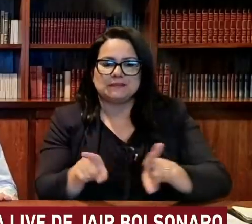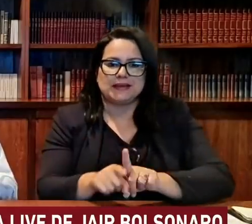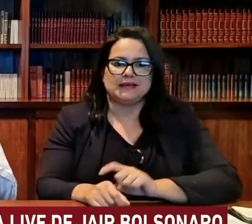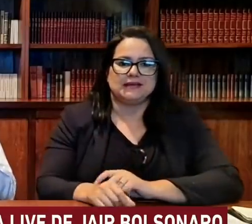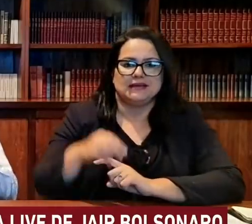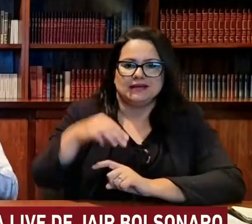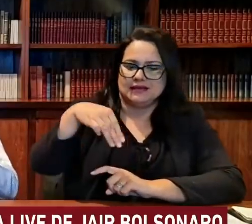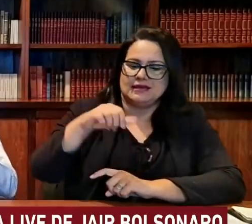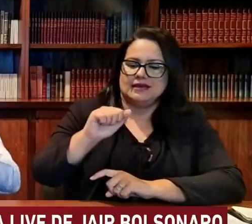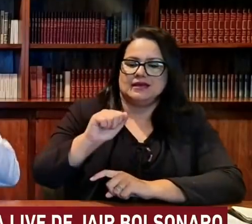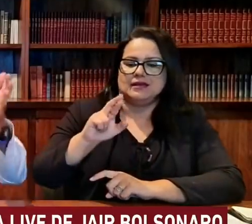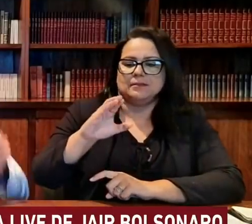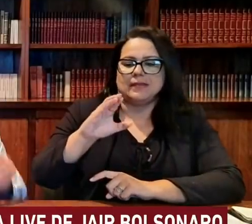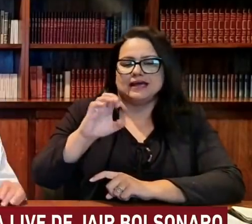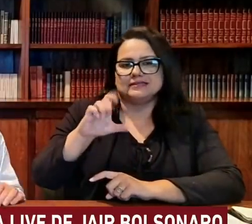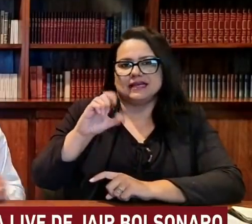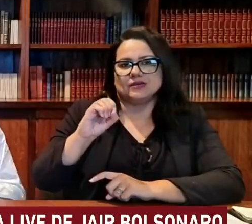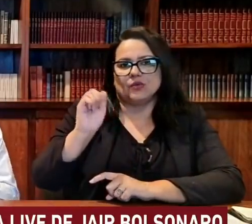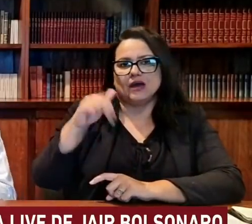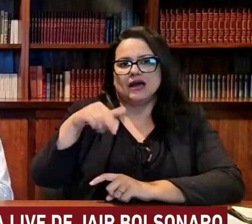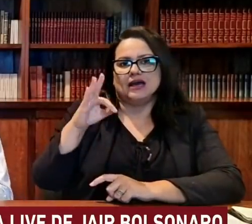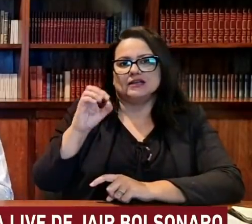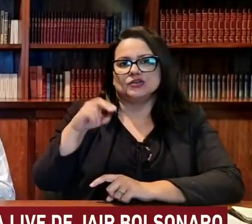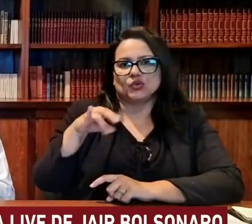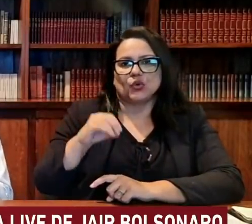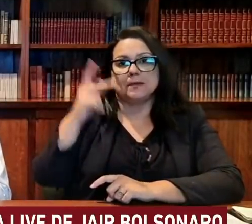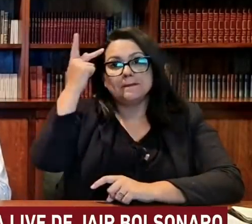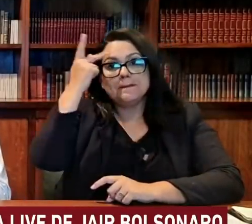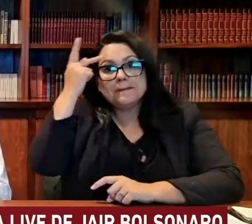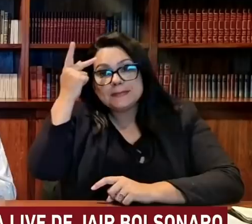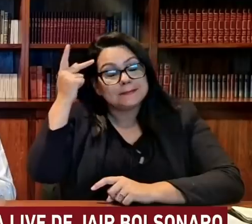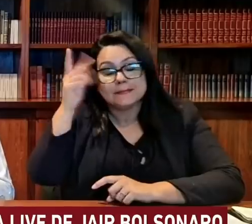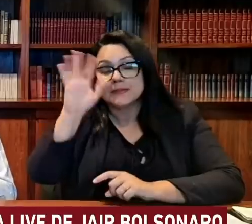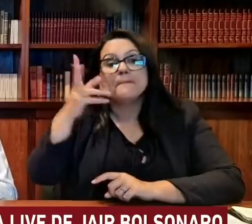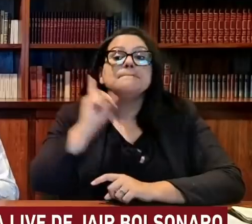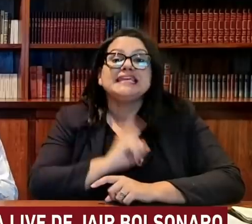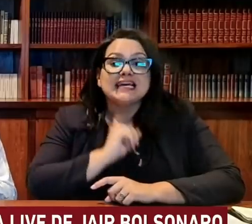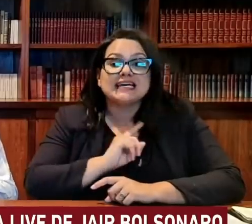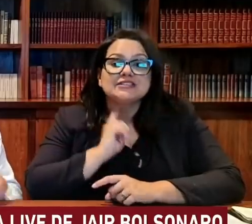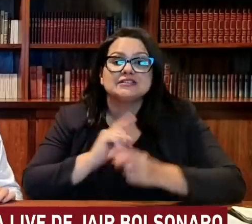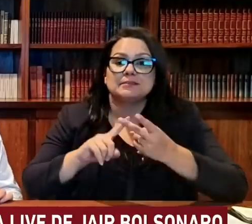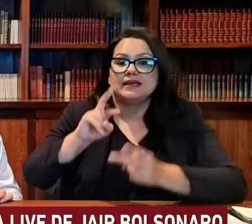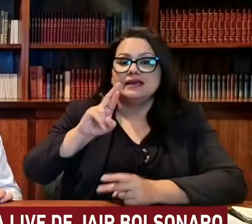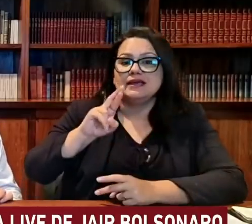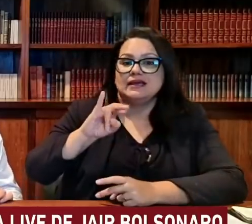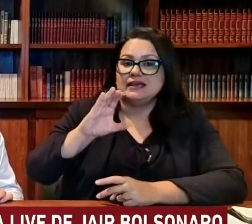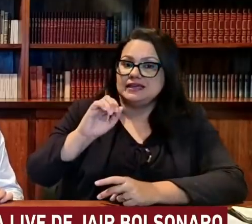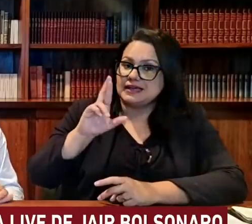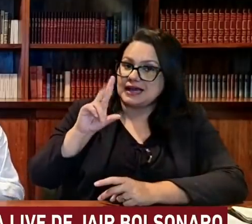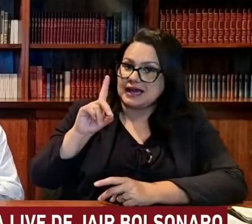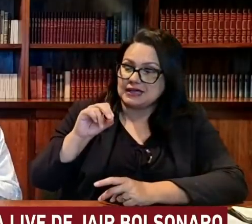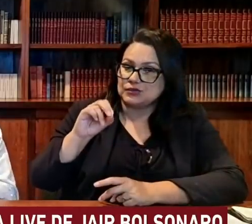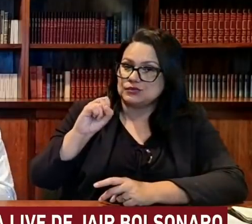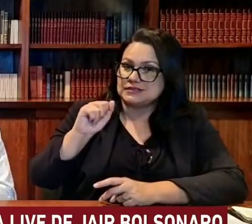O Marcelo Avantoni talvez venha por Minas Gerais. E temos o Ricardo Salles também, ex-ministro, que deve